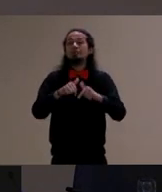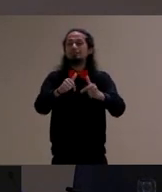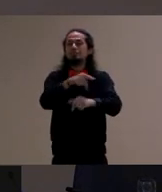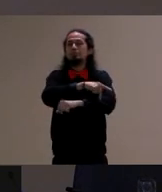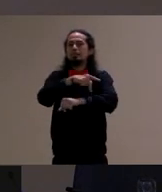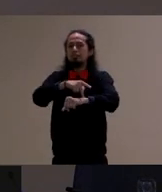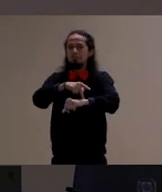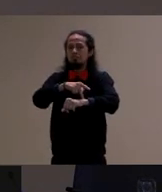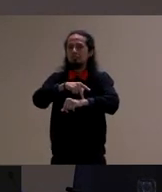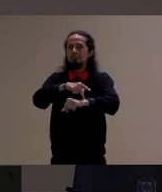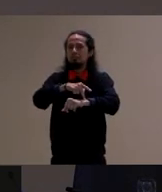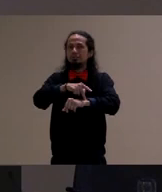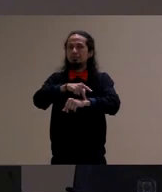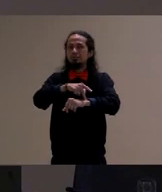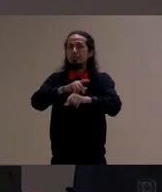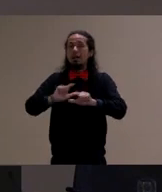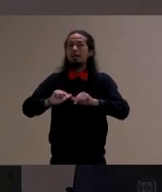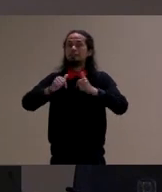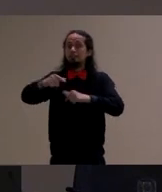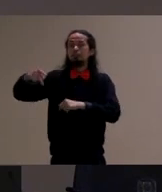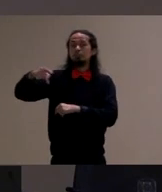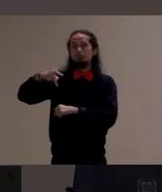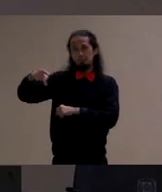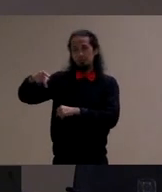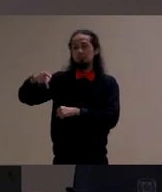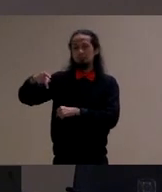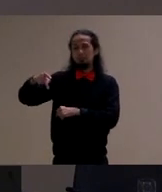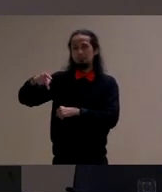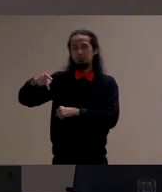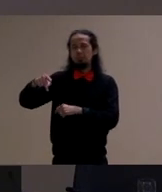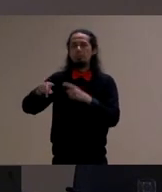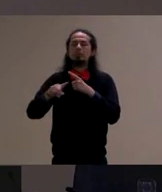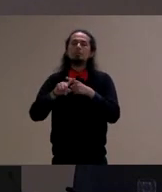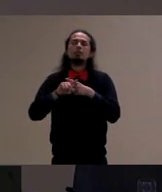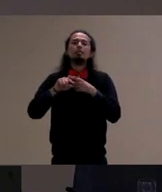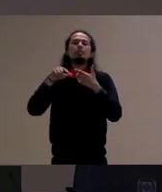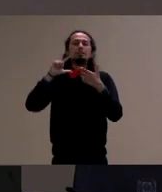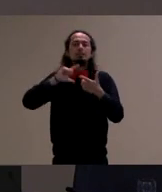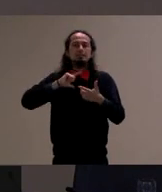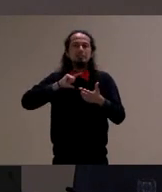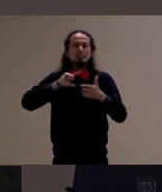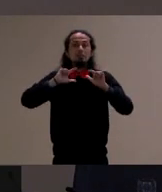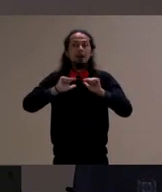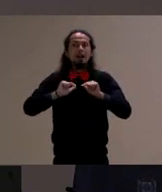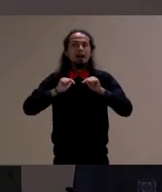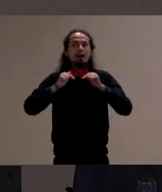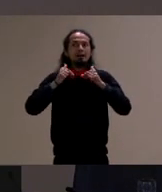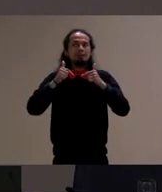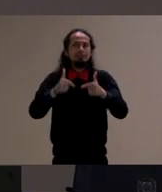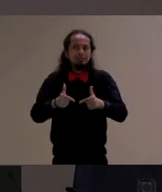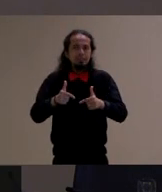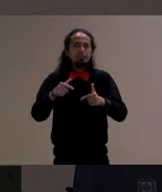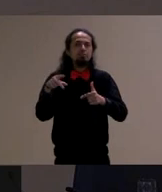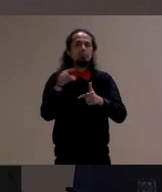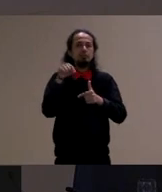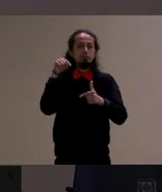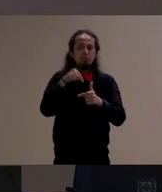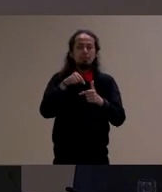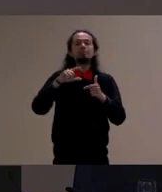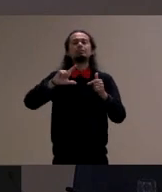orientam então a ação docente porque Ali há indicativos para ação docente e não para